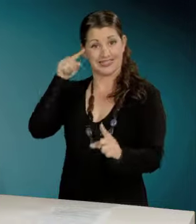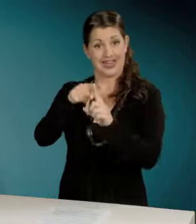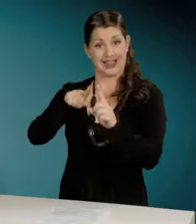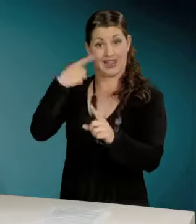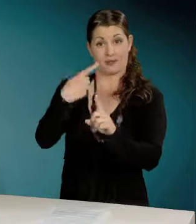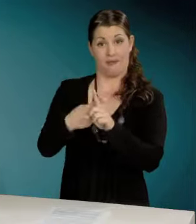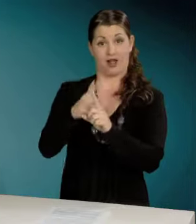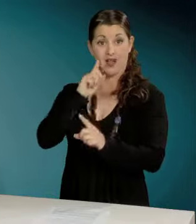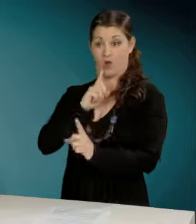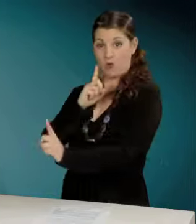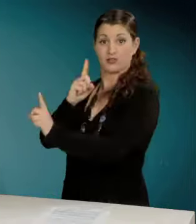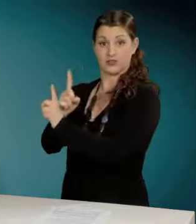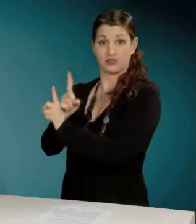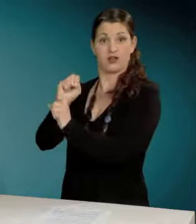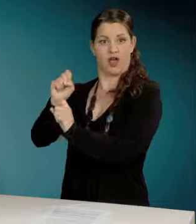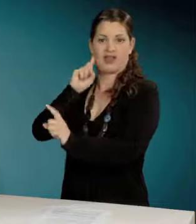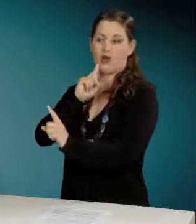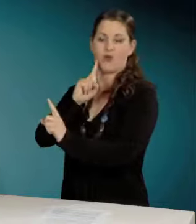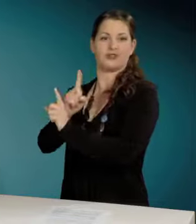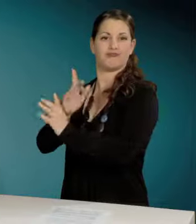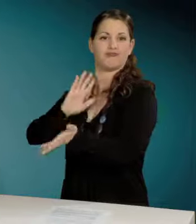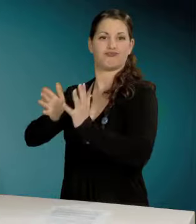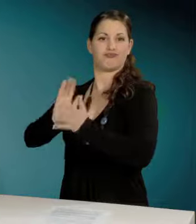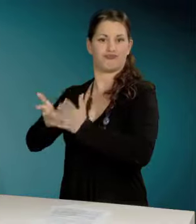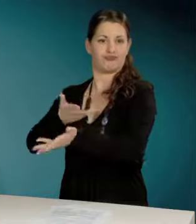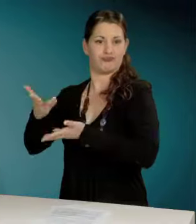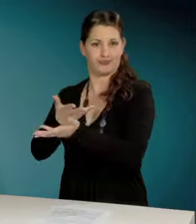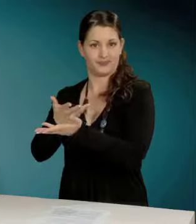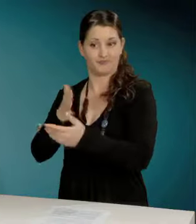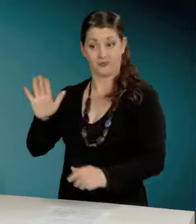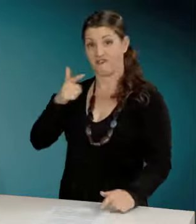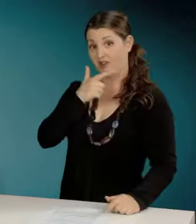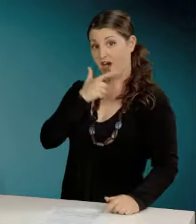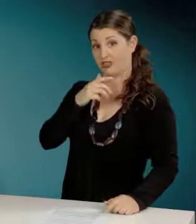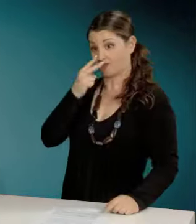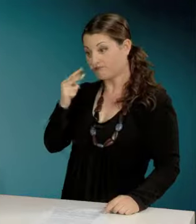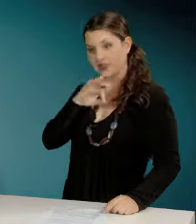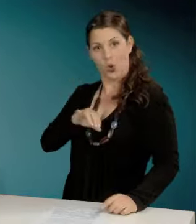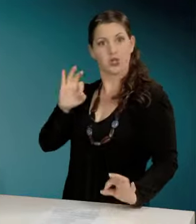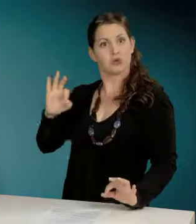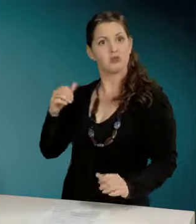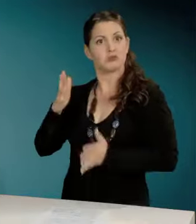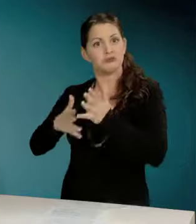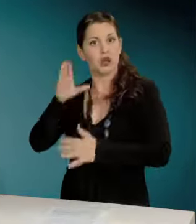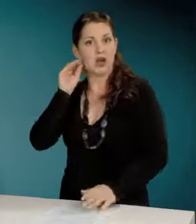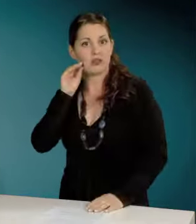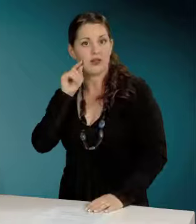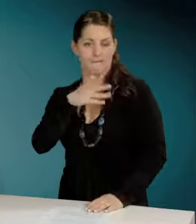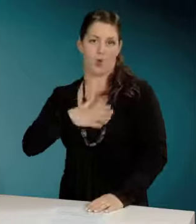ihr ziel ist beim nächsten treffen mit den gehörlosen kommunizieren zu können ihr vater unterstützt ihre bemühungen und lernt